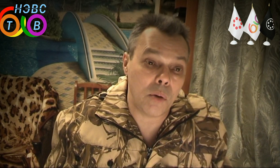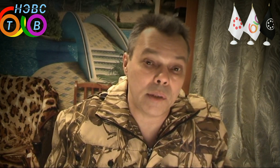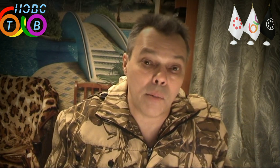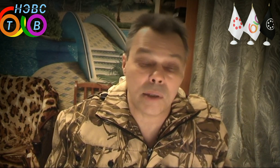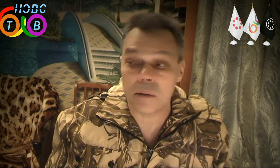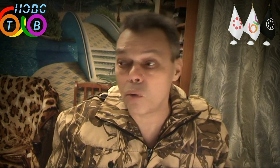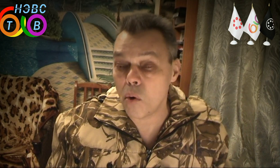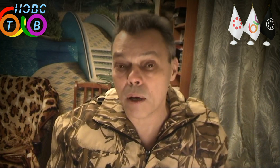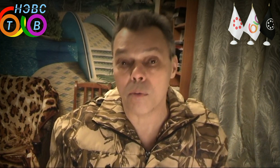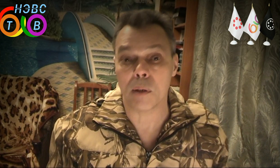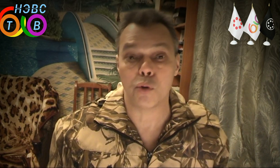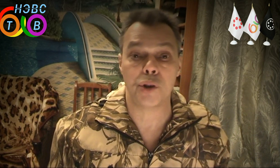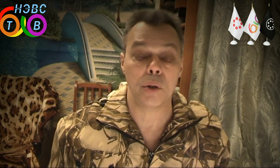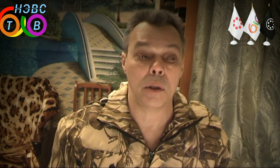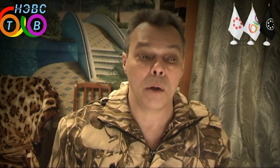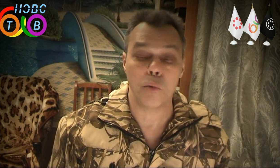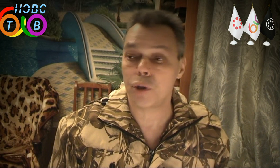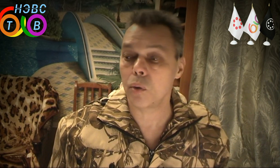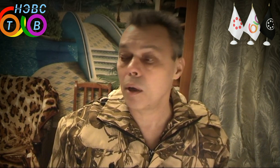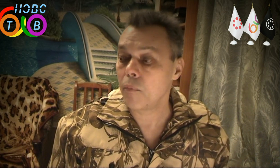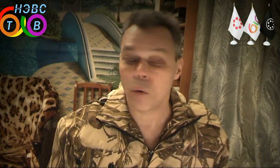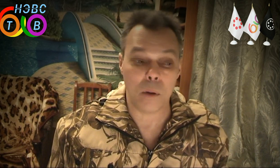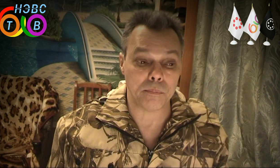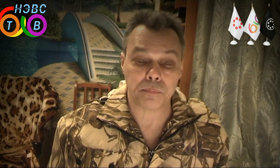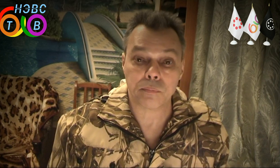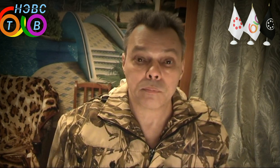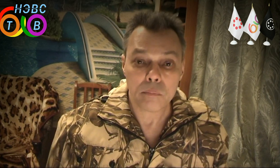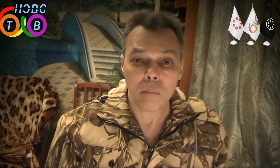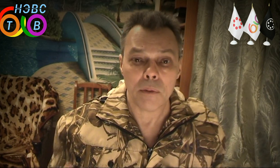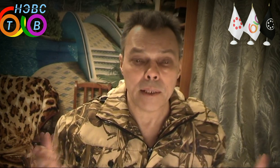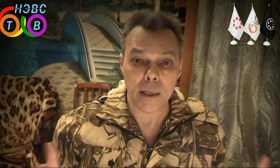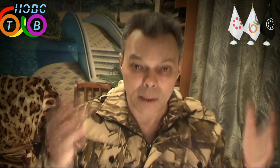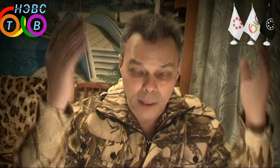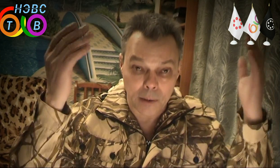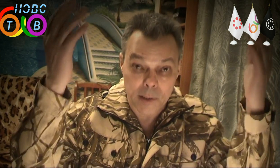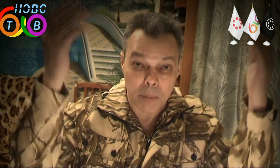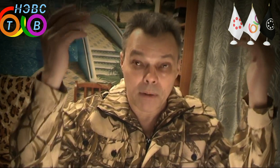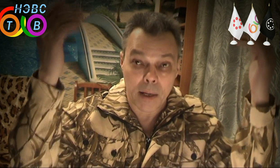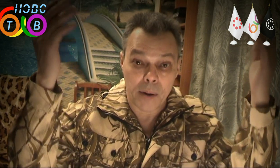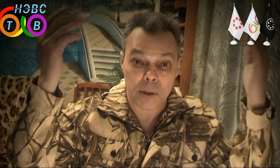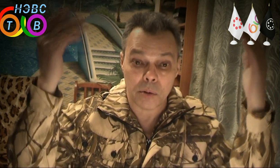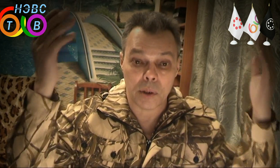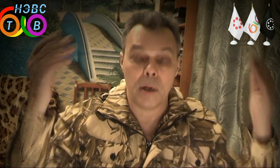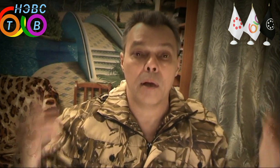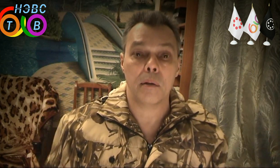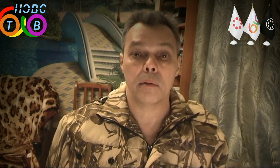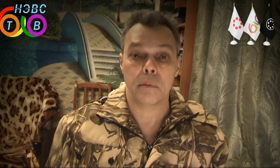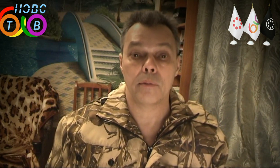выходит замуж за другого какого-то мужчину, то все дети энергетически привлекаются уже в